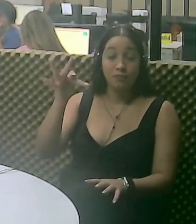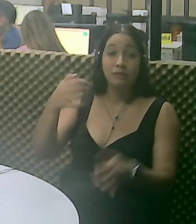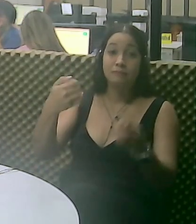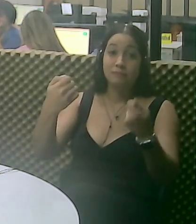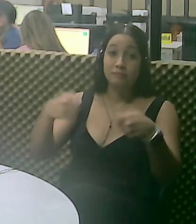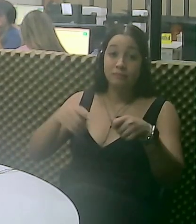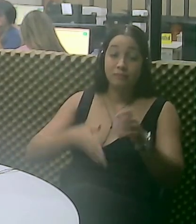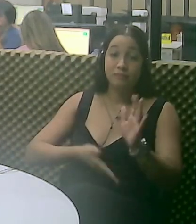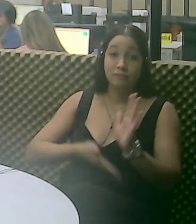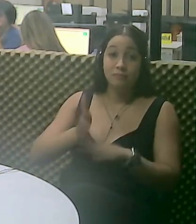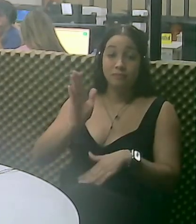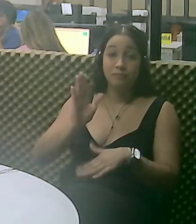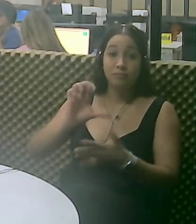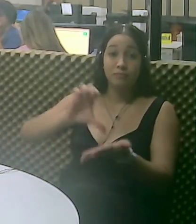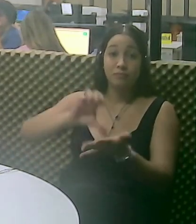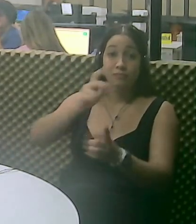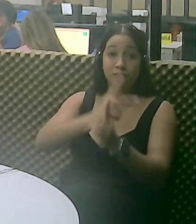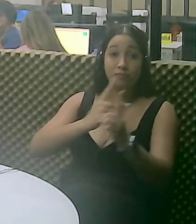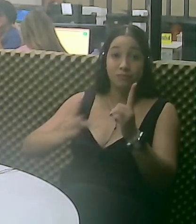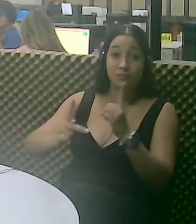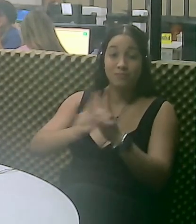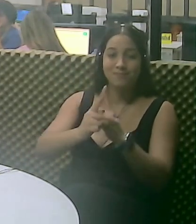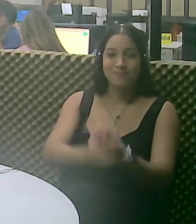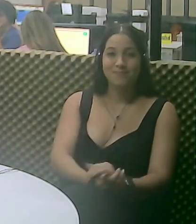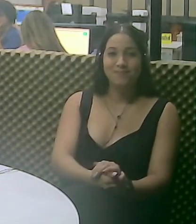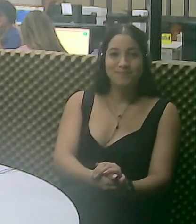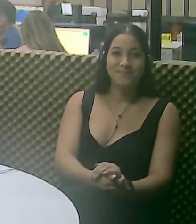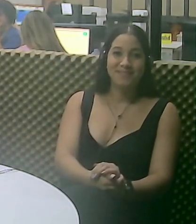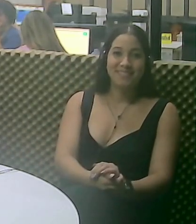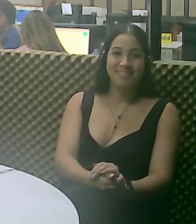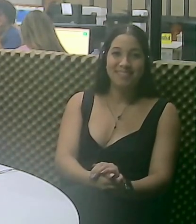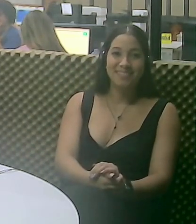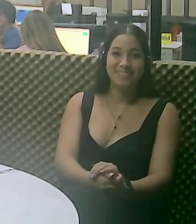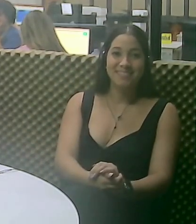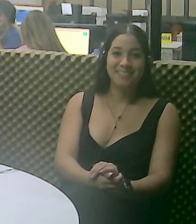devem procurar a sede do IPREMO. Giro